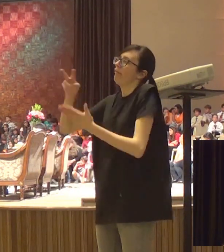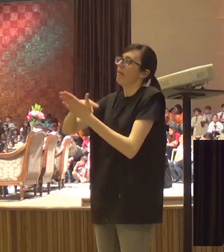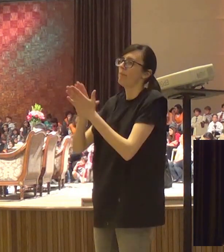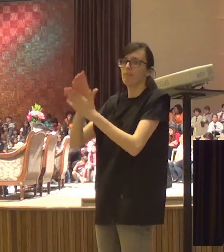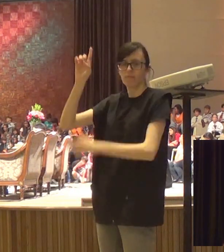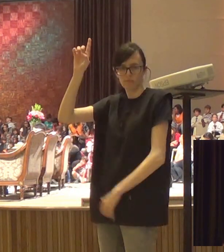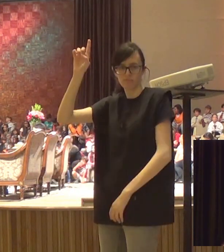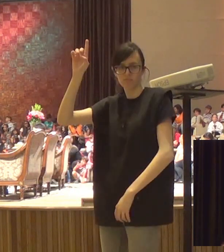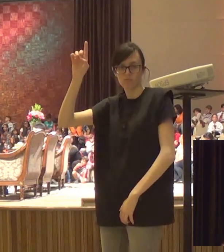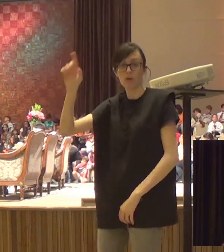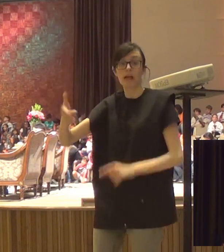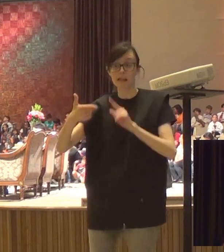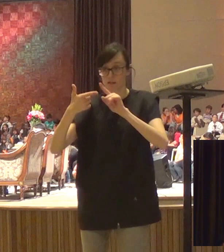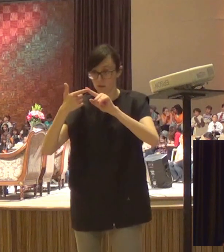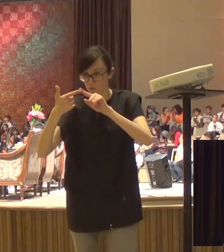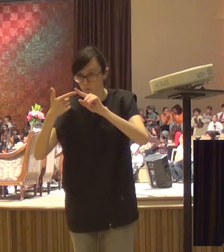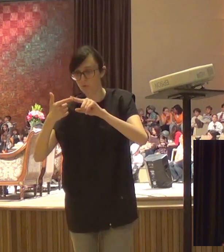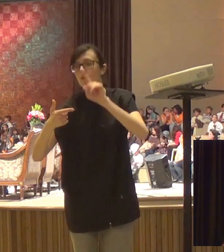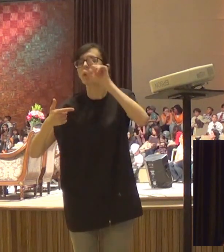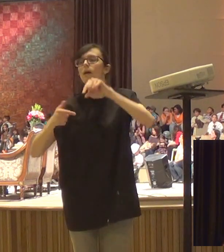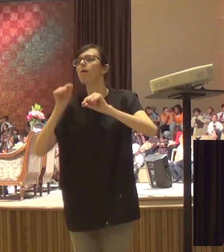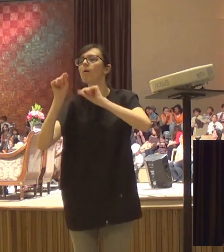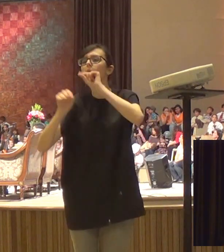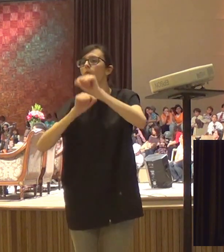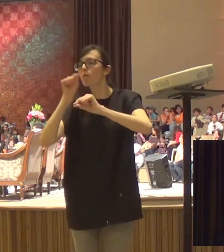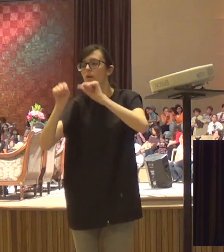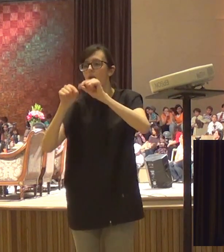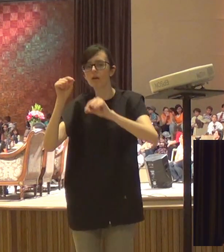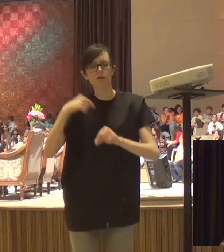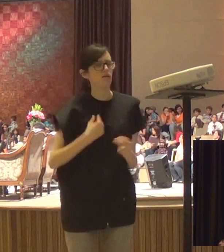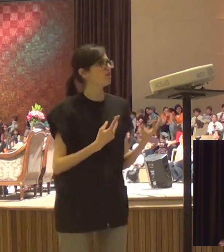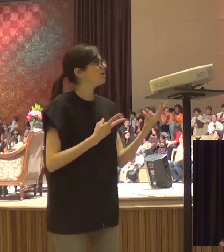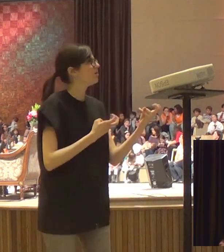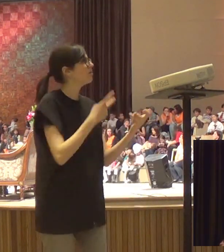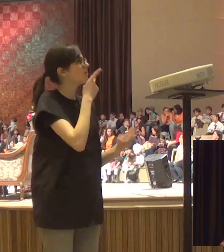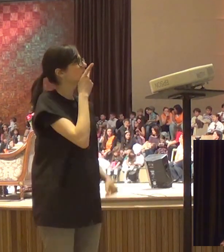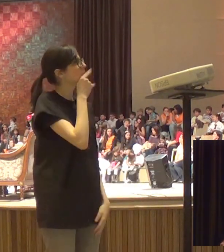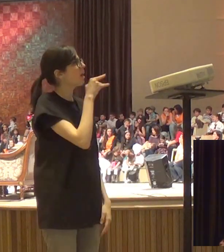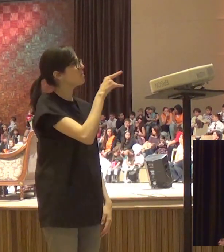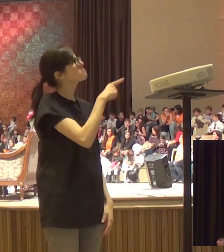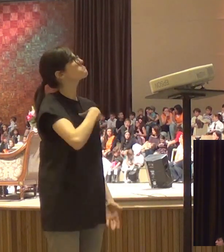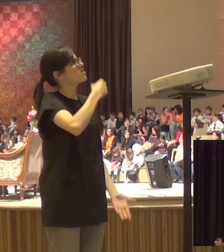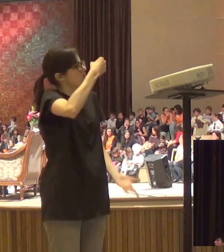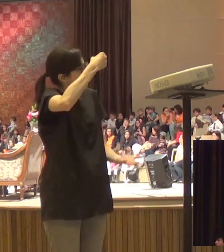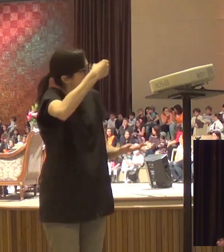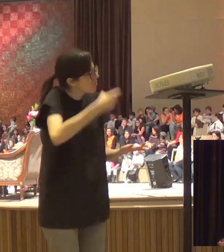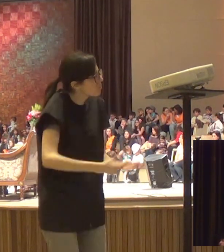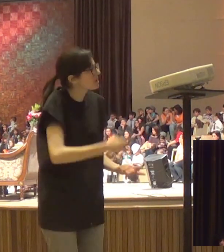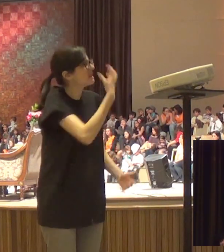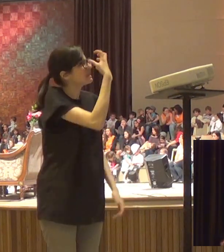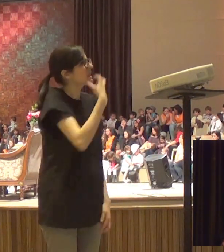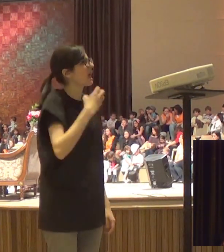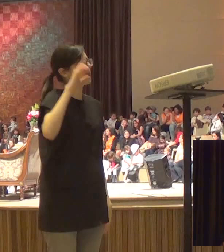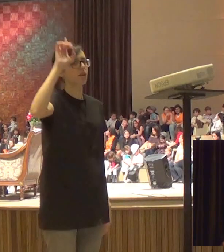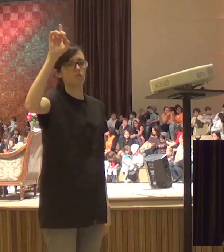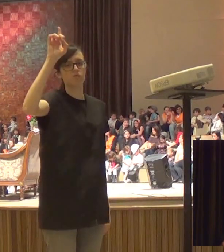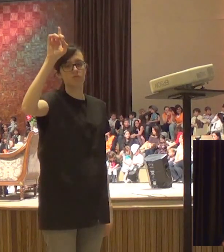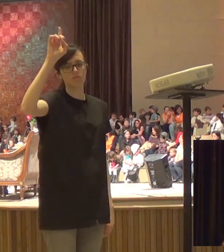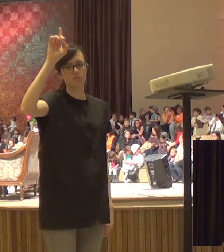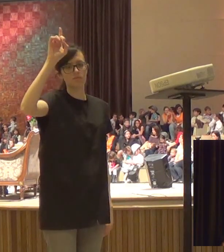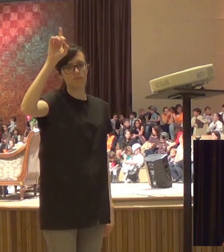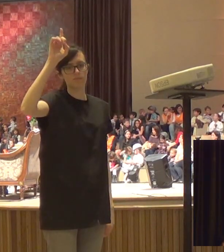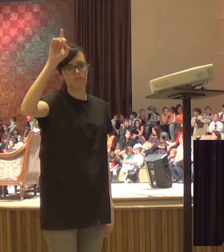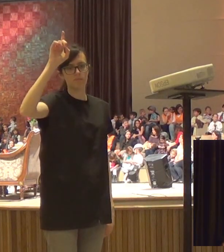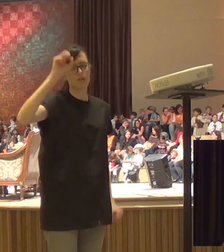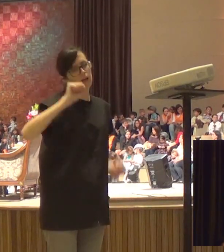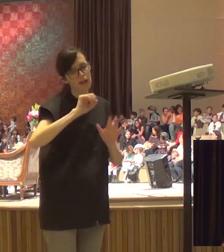O segundo foi ver no coração e na vida dos seus pais um sério comprometimento com Deus. Isso não quer dizer que os